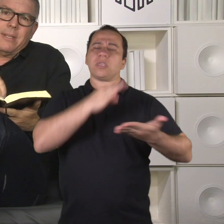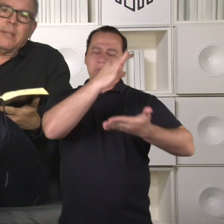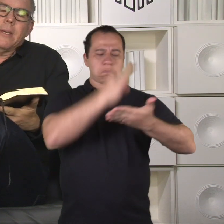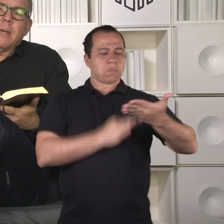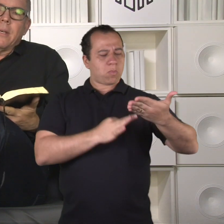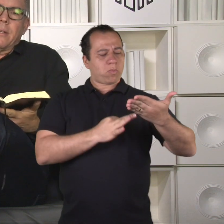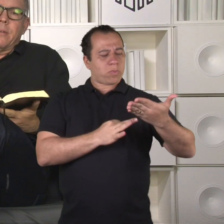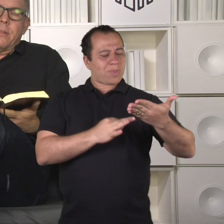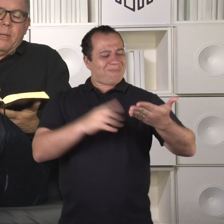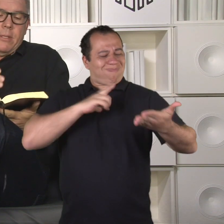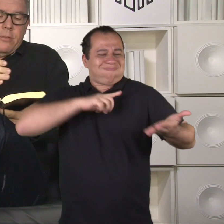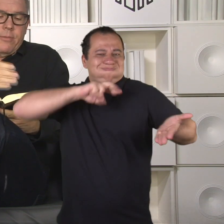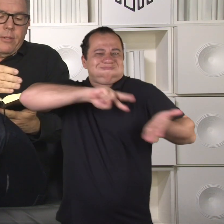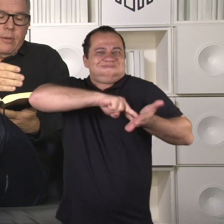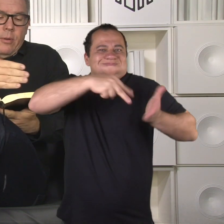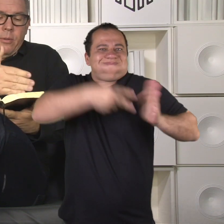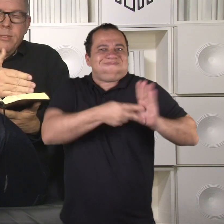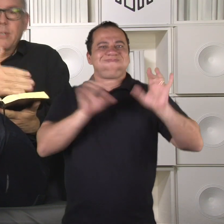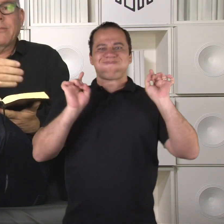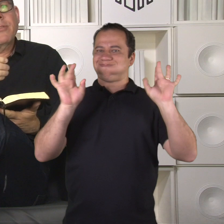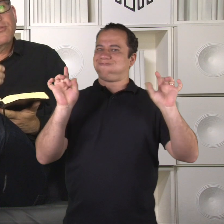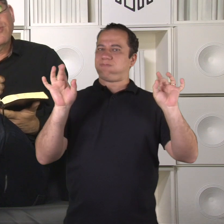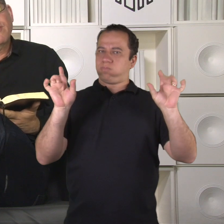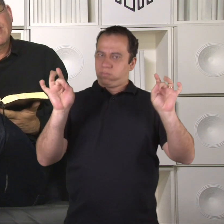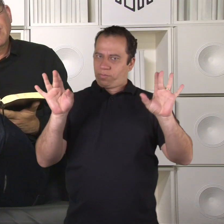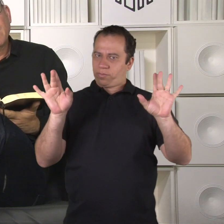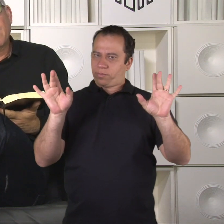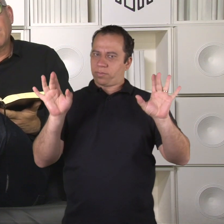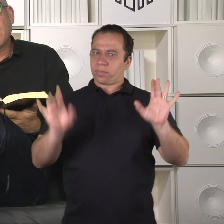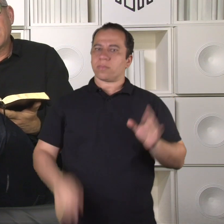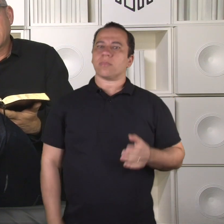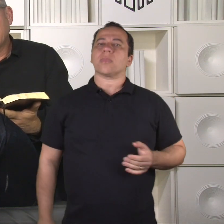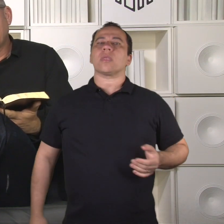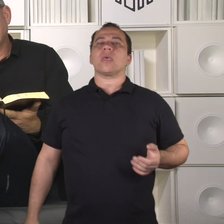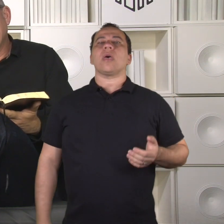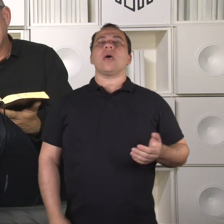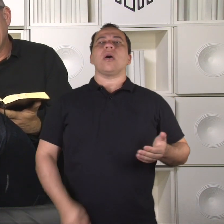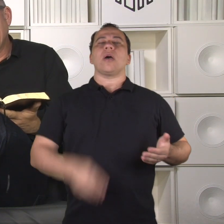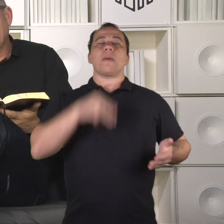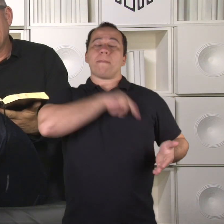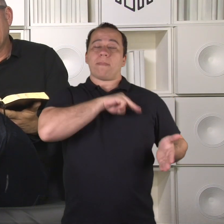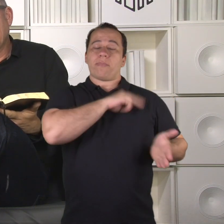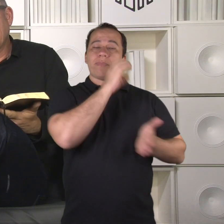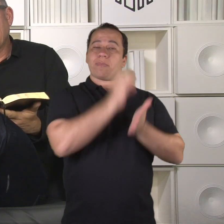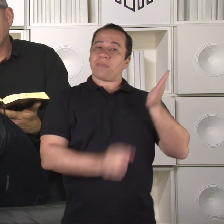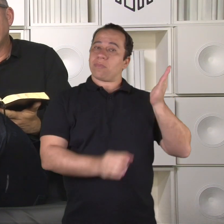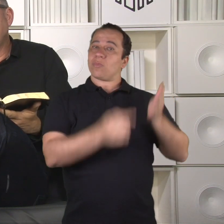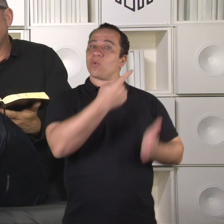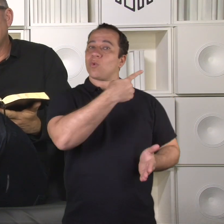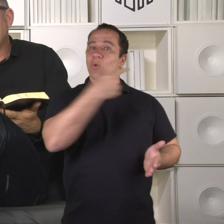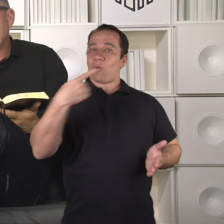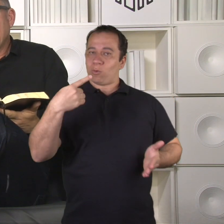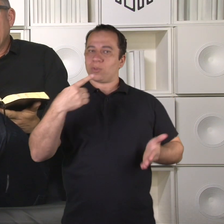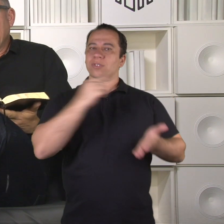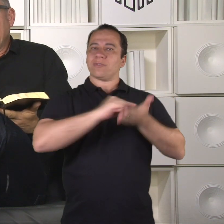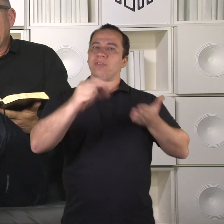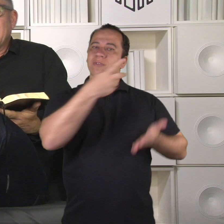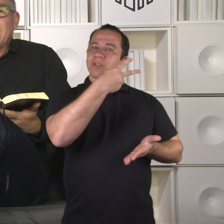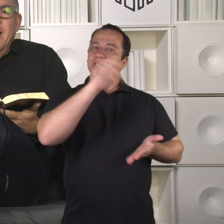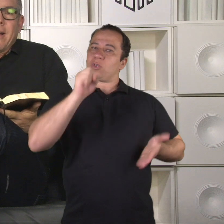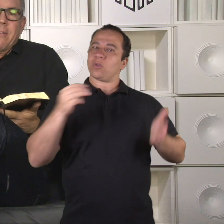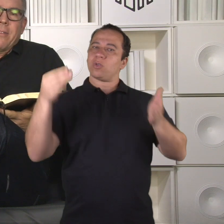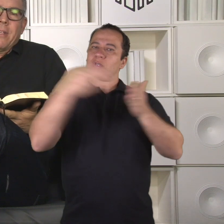em si, de Mateus 11, 28 a 30, um texto muito conhecido que eu ouvia